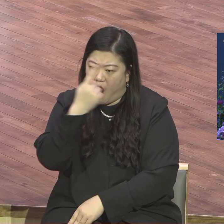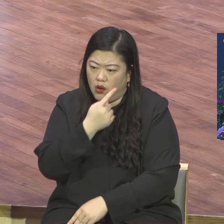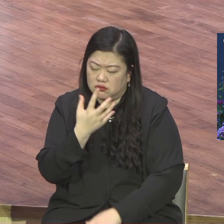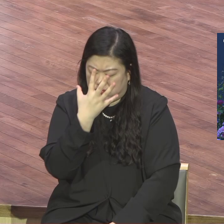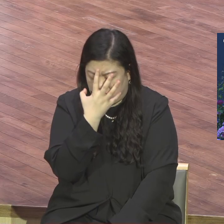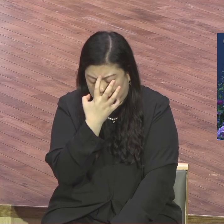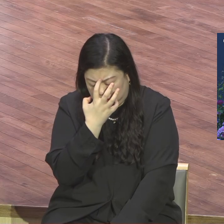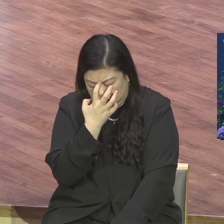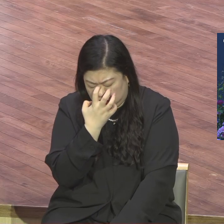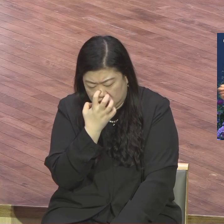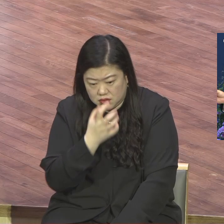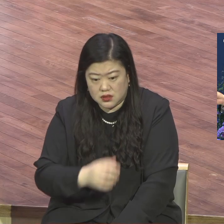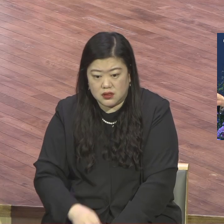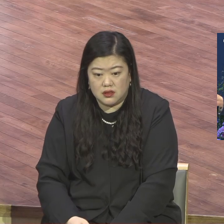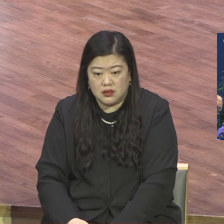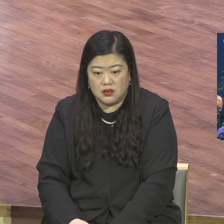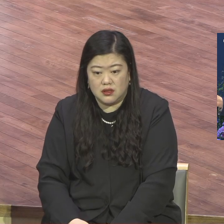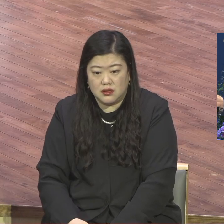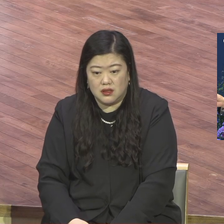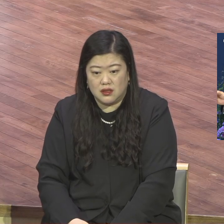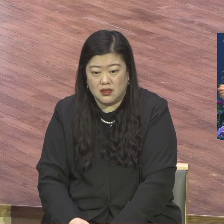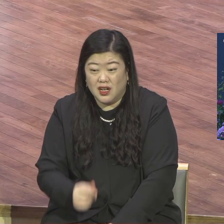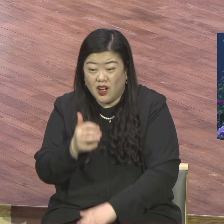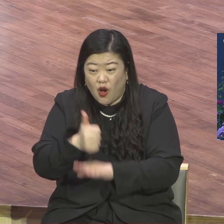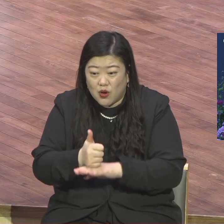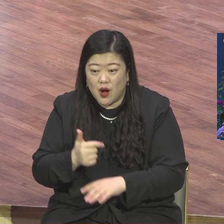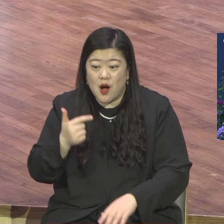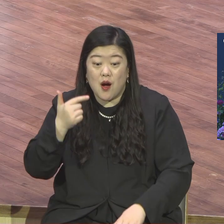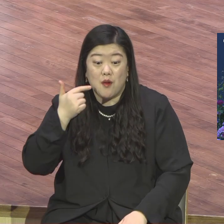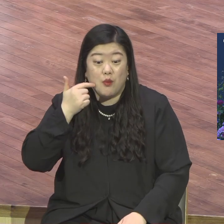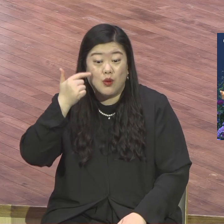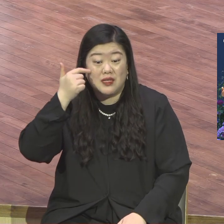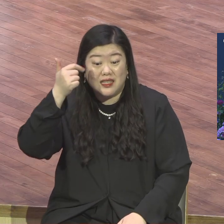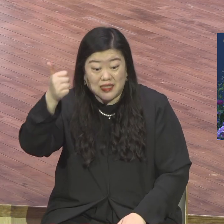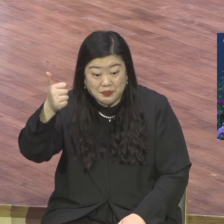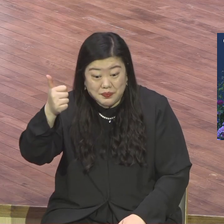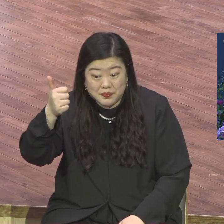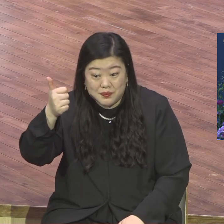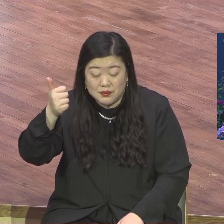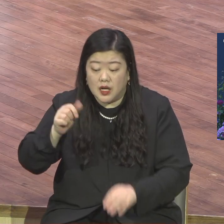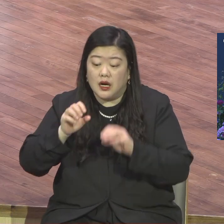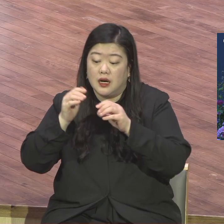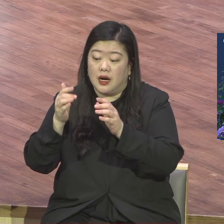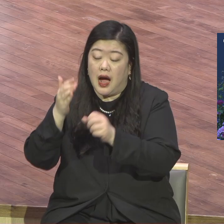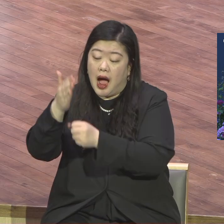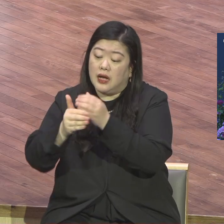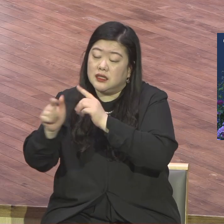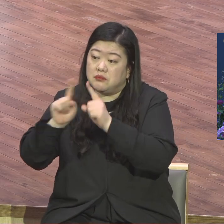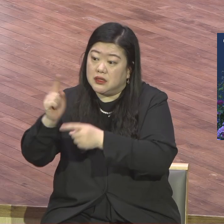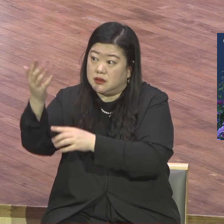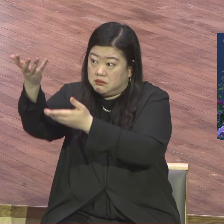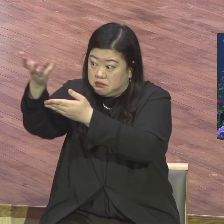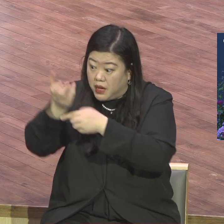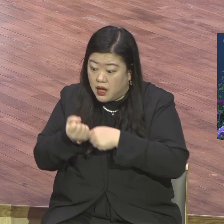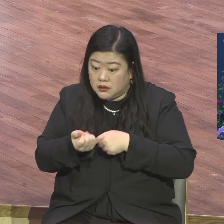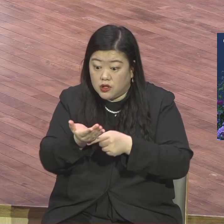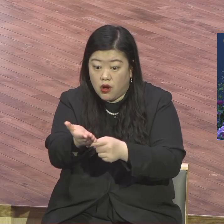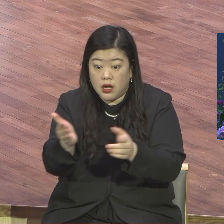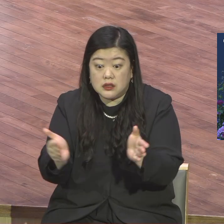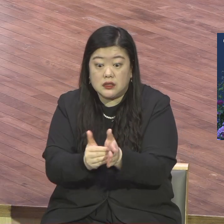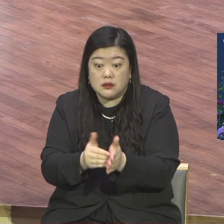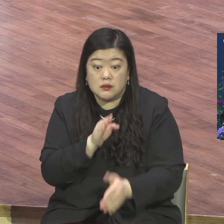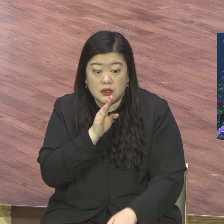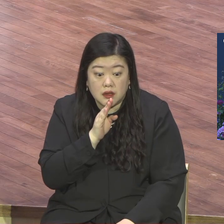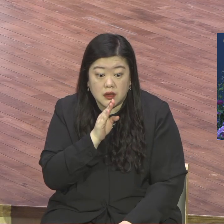그래서 목사들은 정치합니다. 연합 활동하고 뭔가 그 사람들하고 만나면서